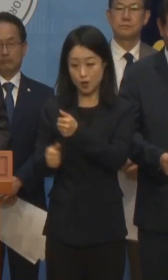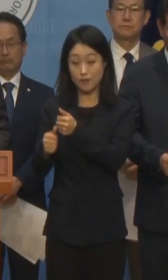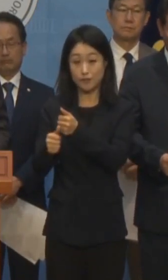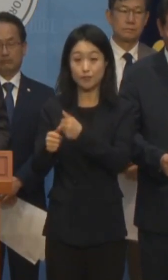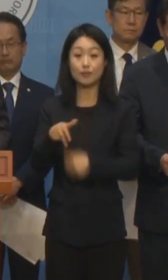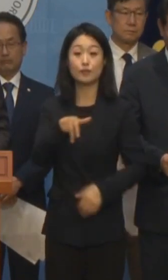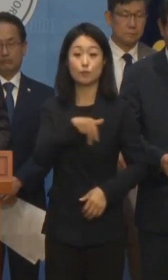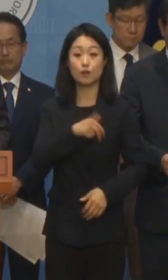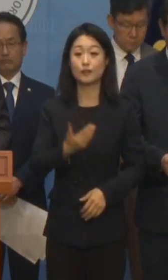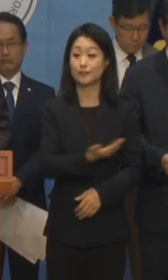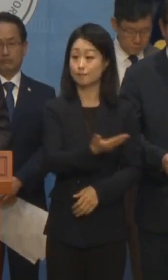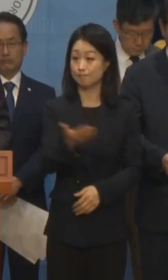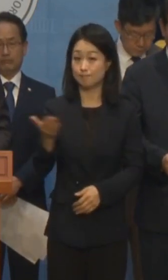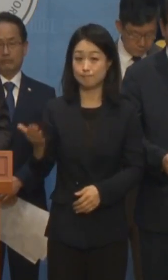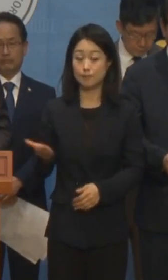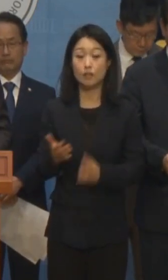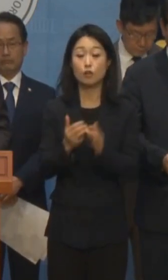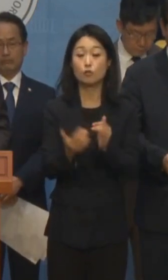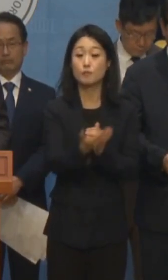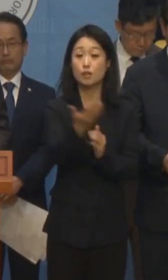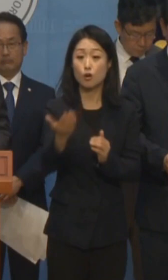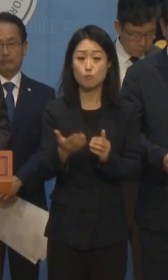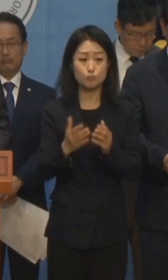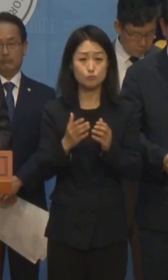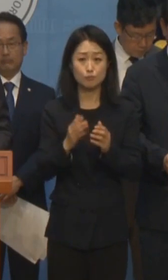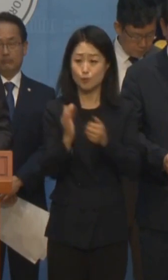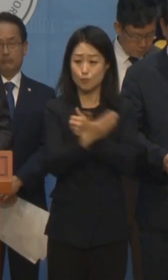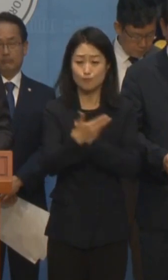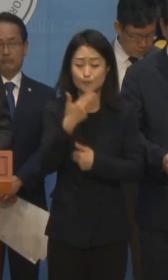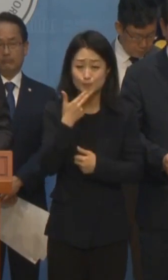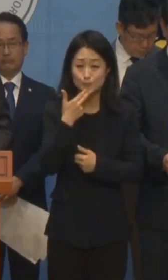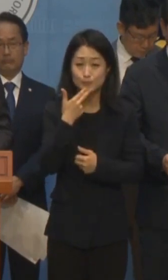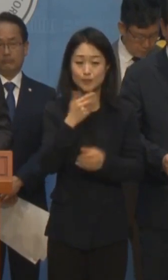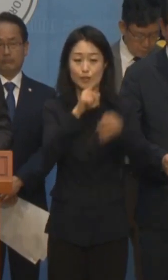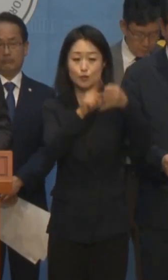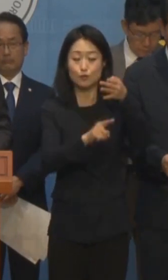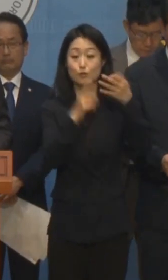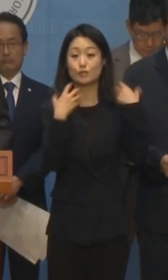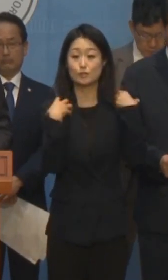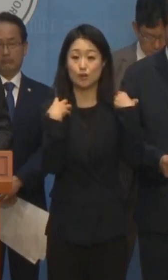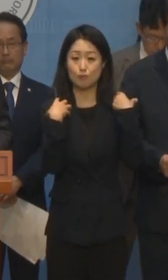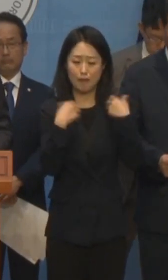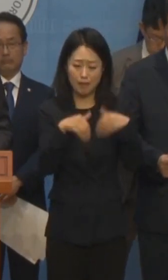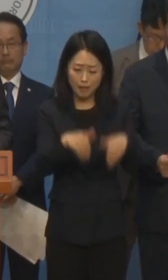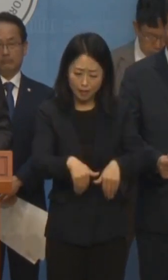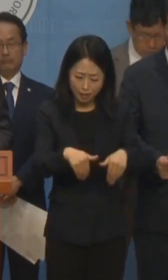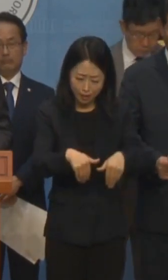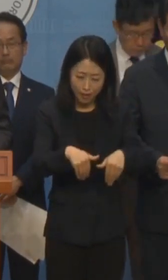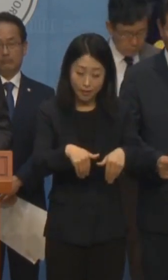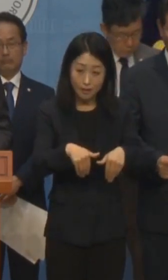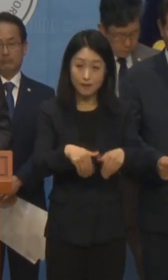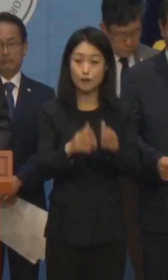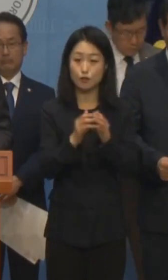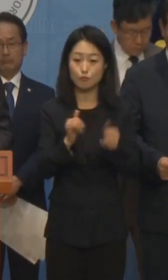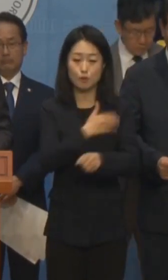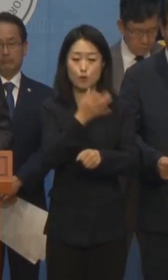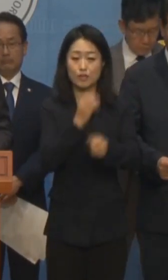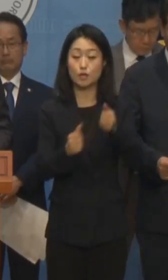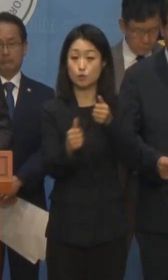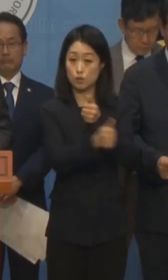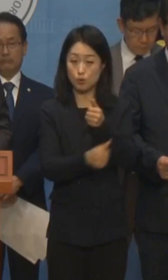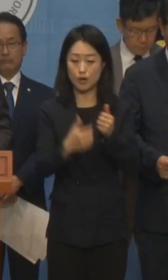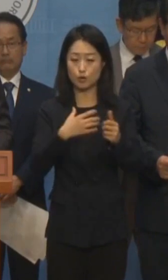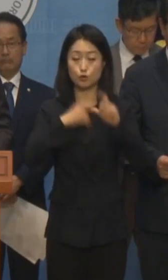과학기술정보방송통신위원회 위원들은 국민의 권익은 안중에 없고 윤석열 정권의 신여로 전락한